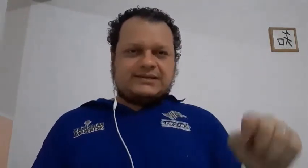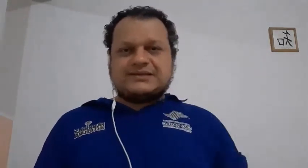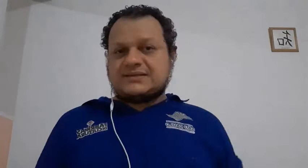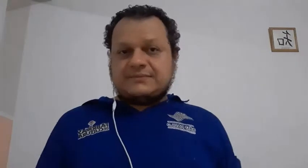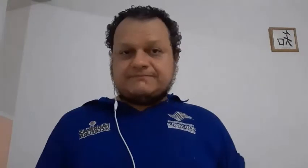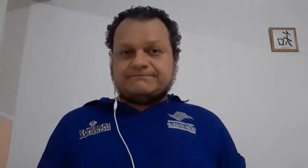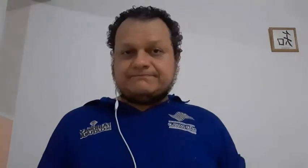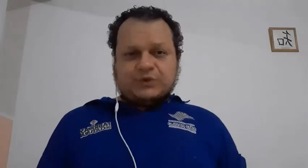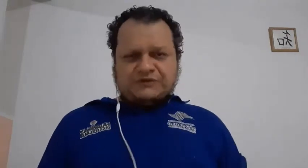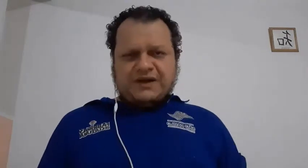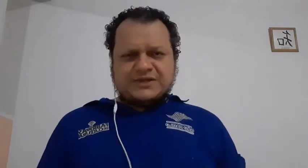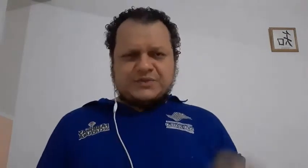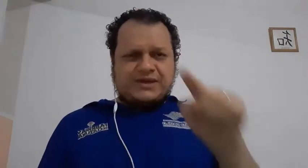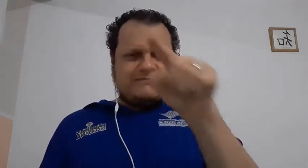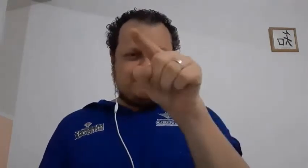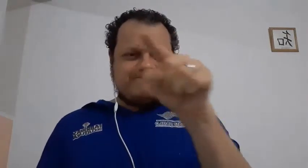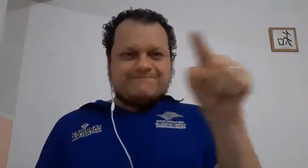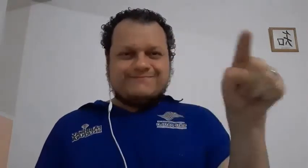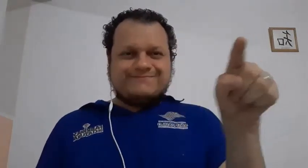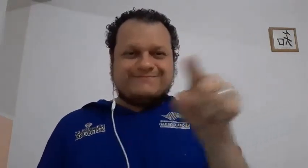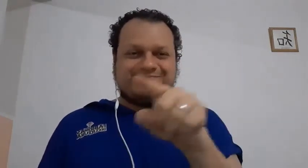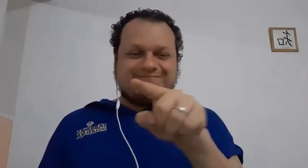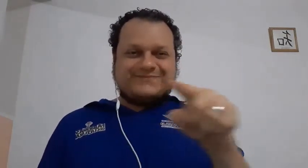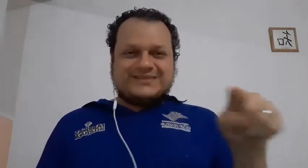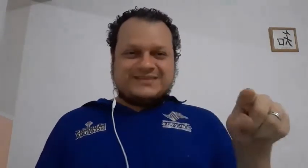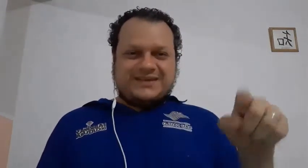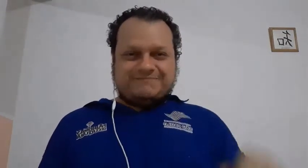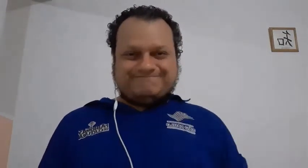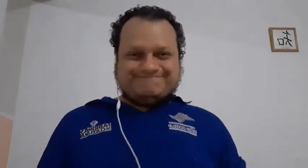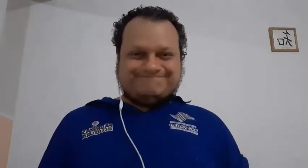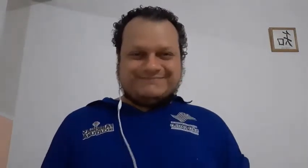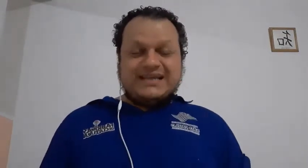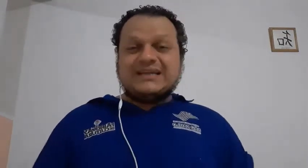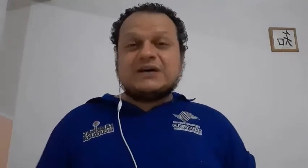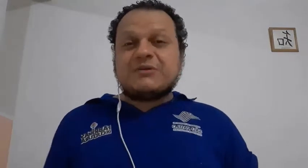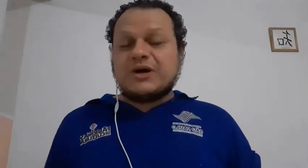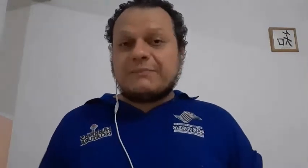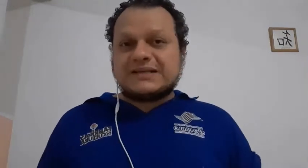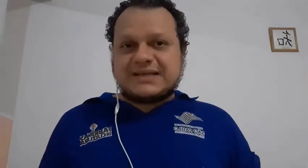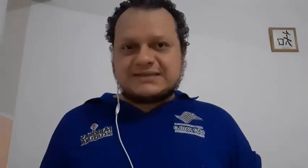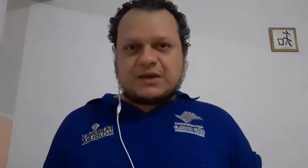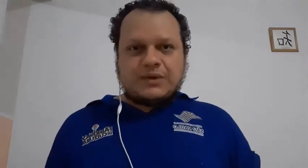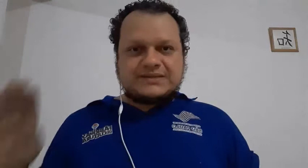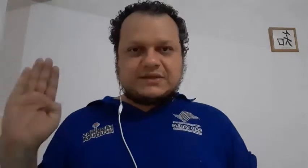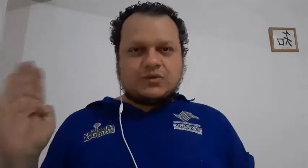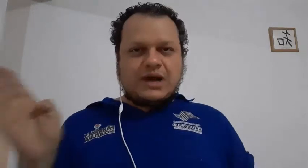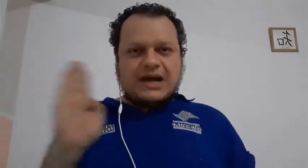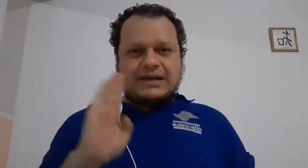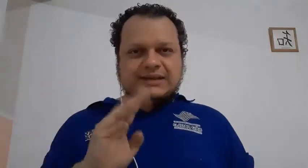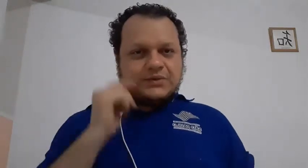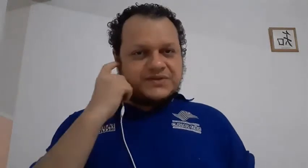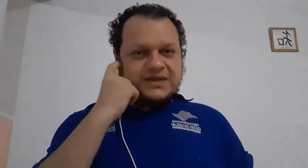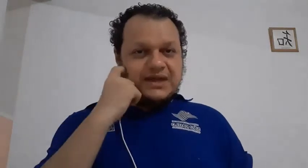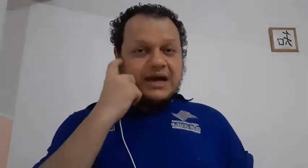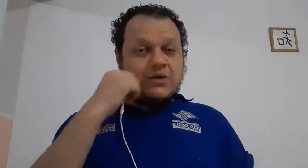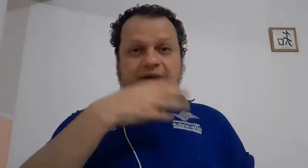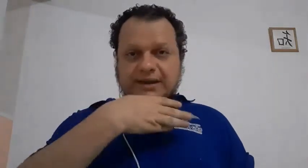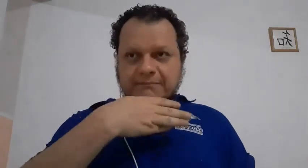Z. Muito fácil, hein? Z. Então vamos repassar a sequência do A até o Z, agora